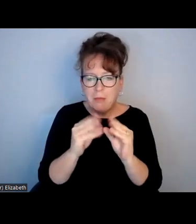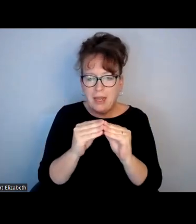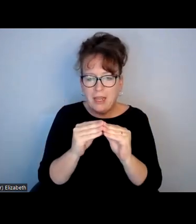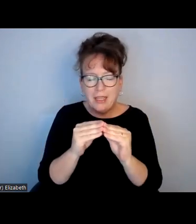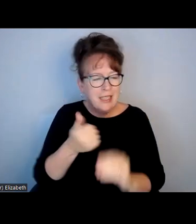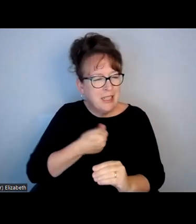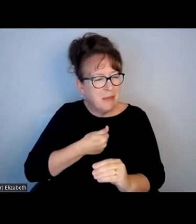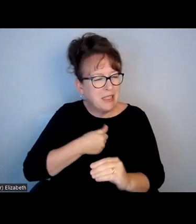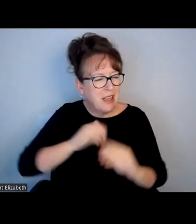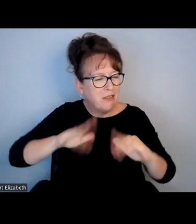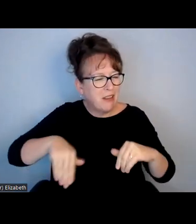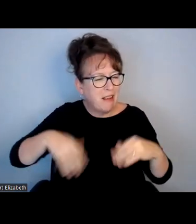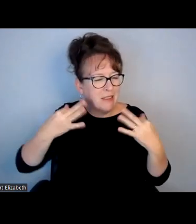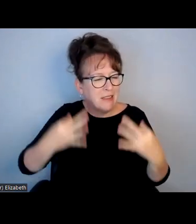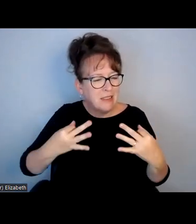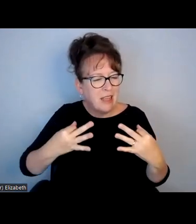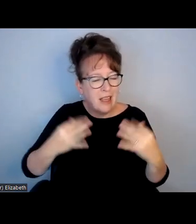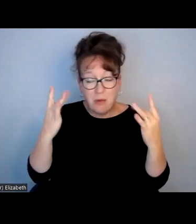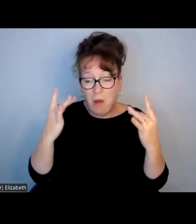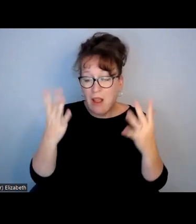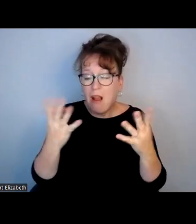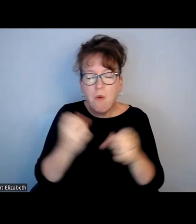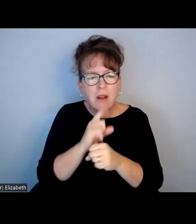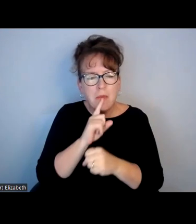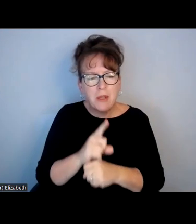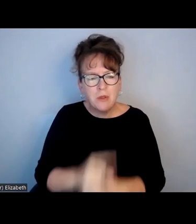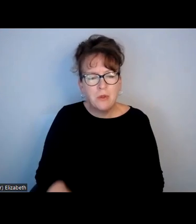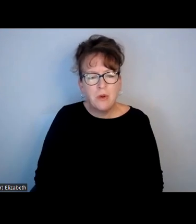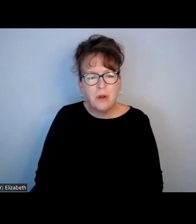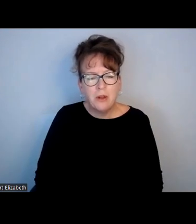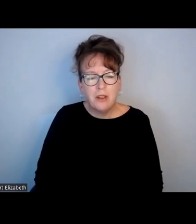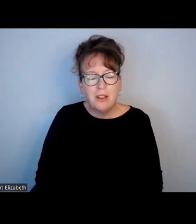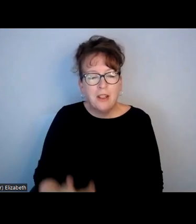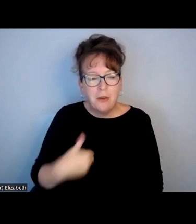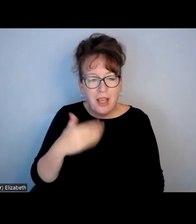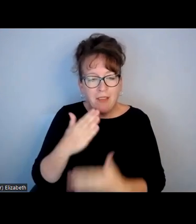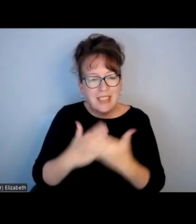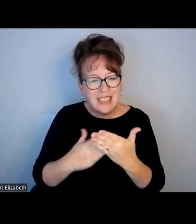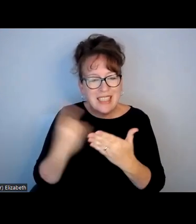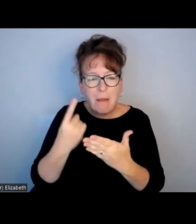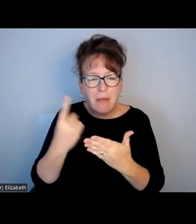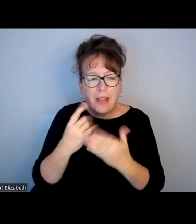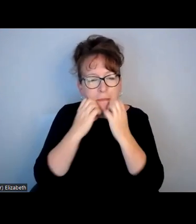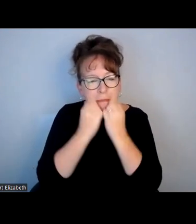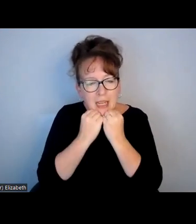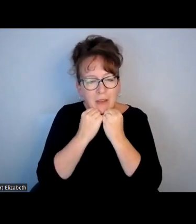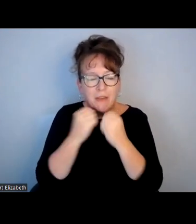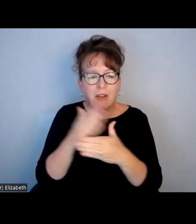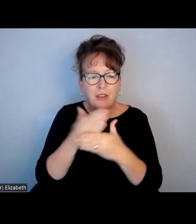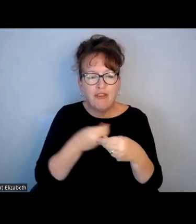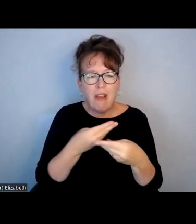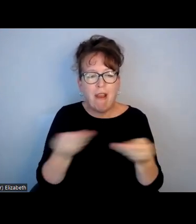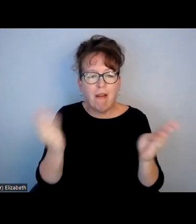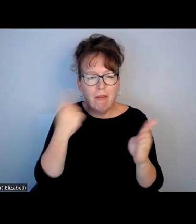y no estoy seguro no hemos decidido todavía quiero asur Ur arme que tenemos algo